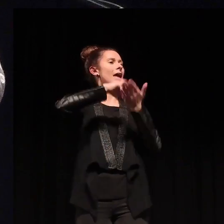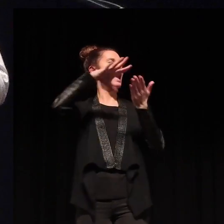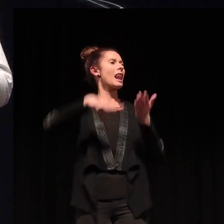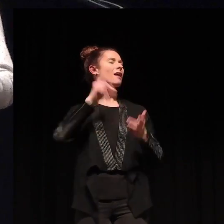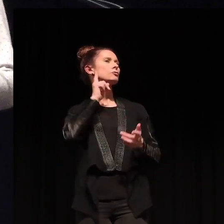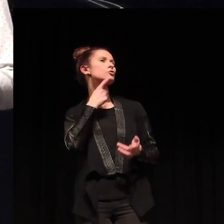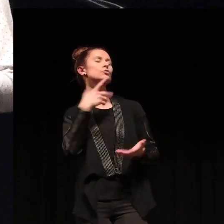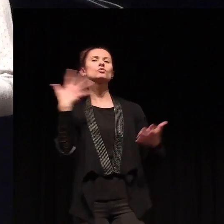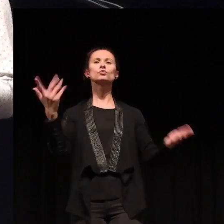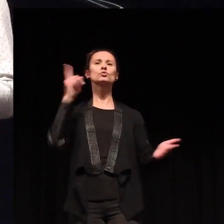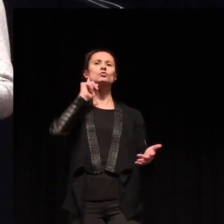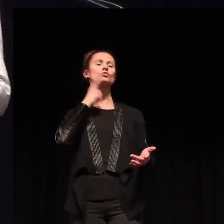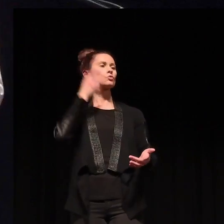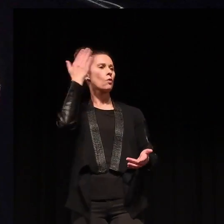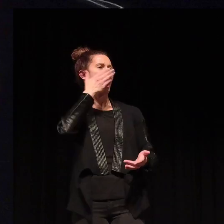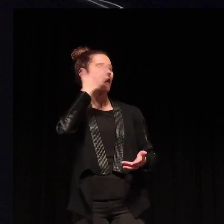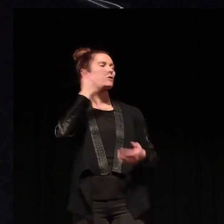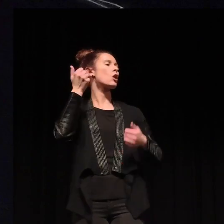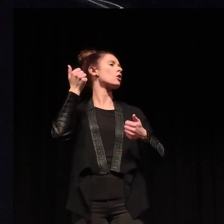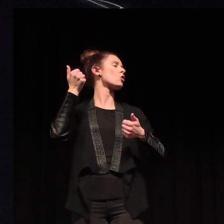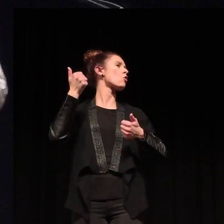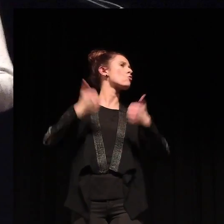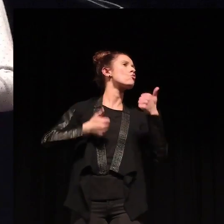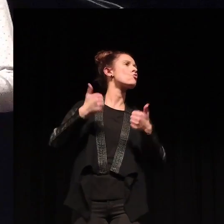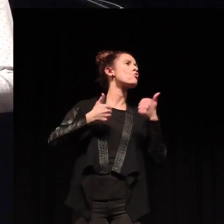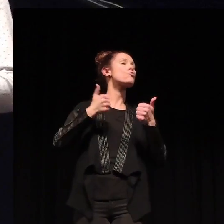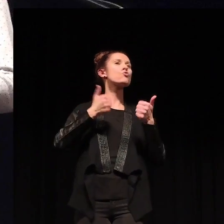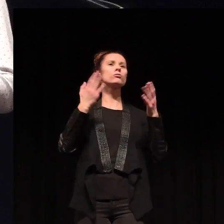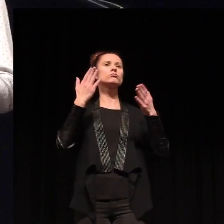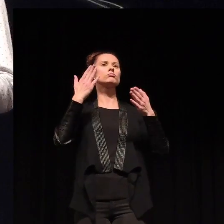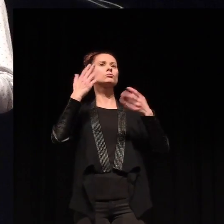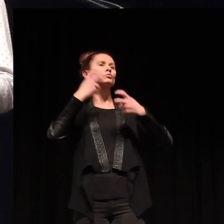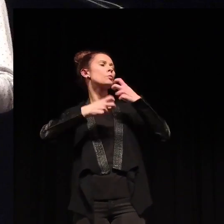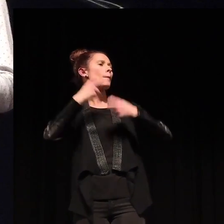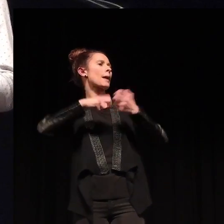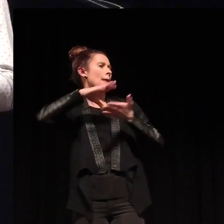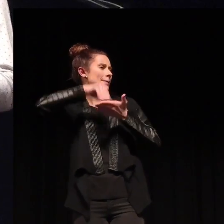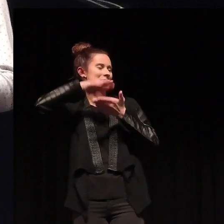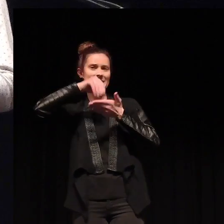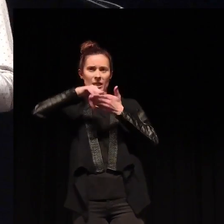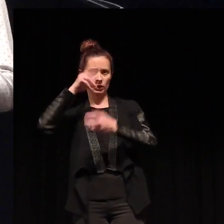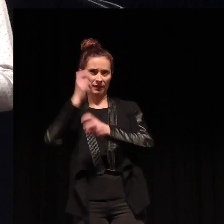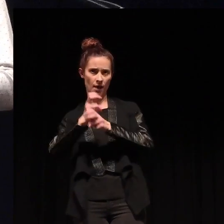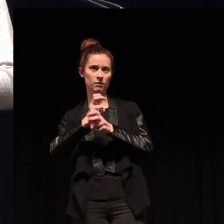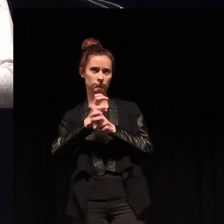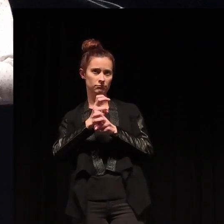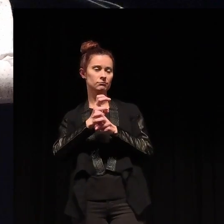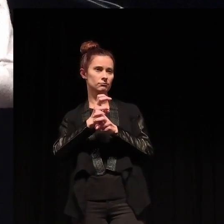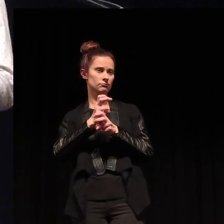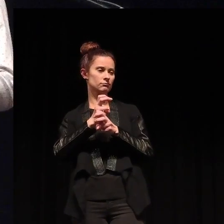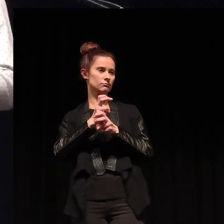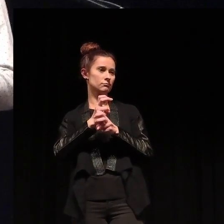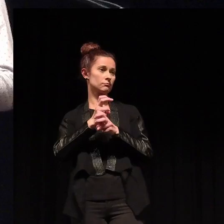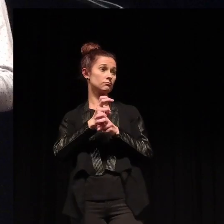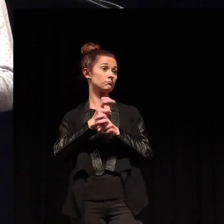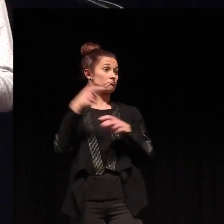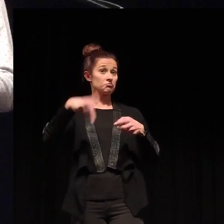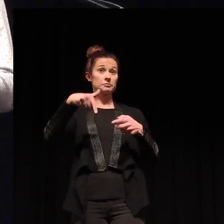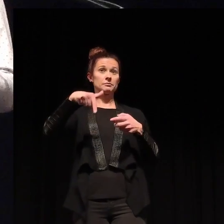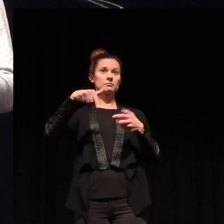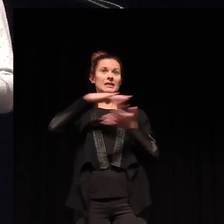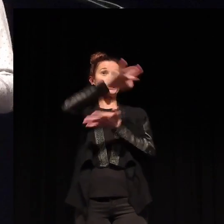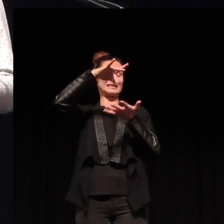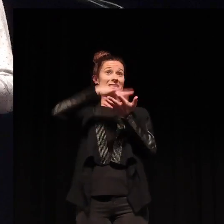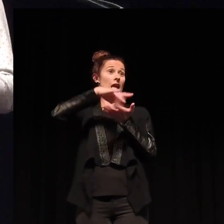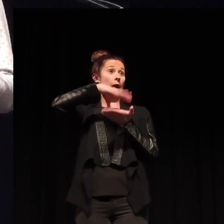surdicécité ou une cécité basse vision ou trouble d'apprentissage sévère. Puis, avec ces milieux d'apprentissage, ça